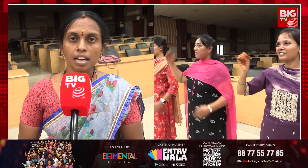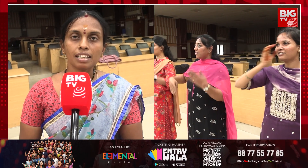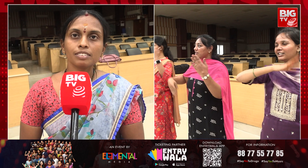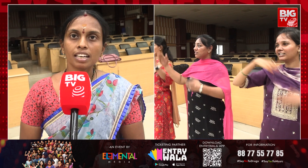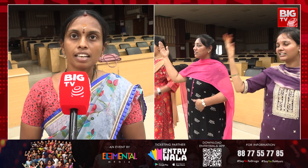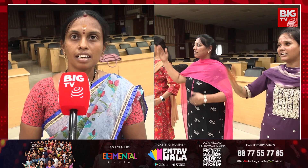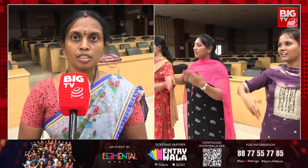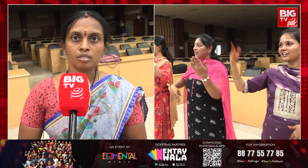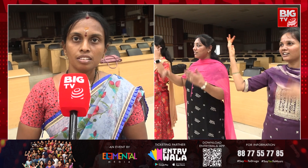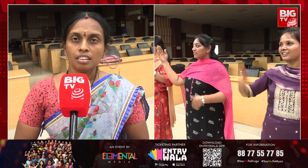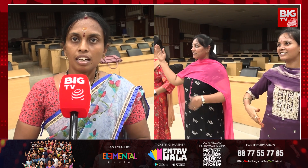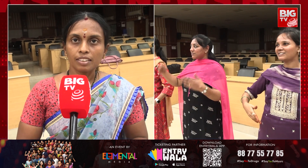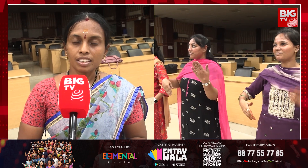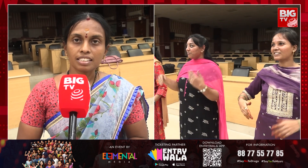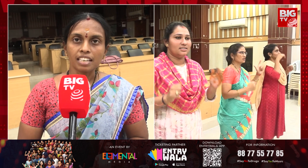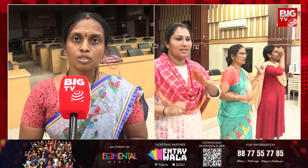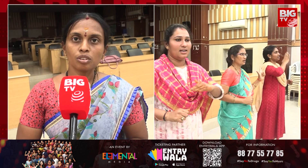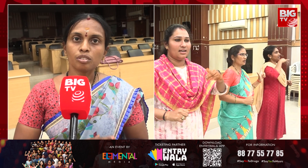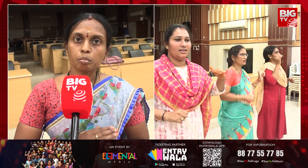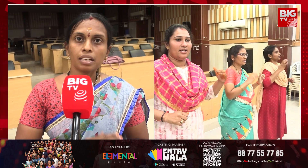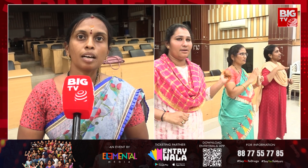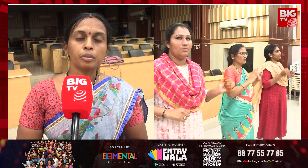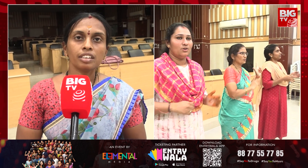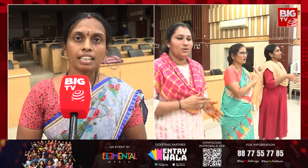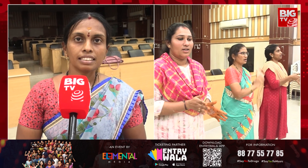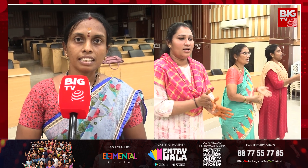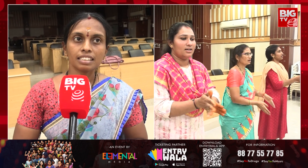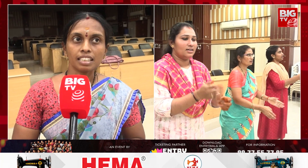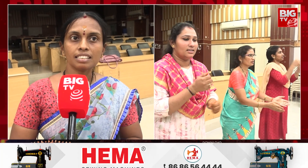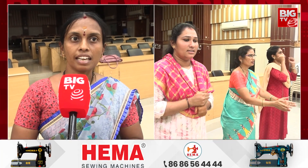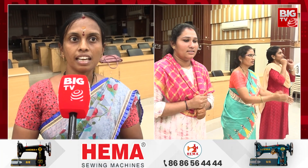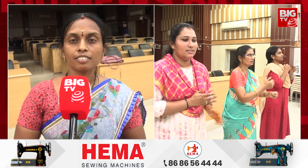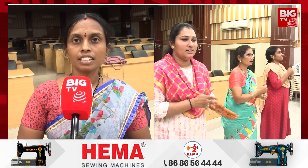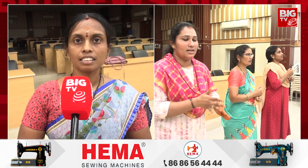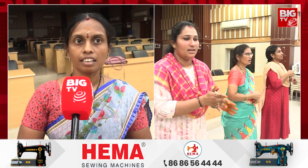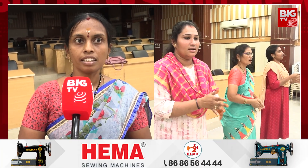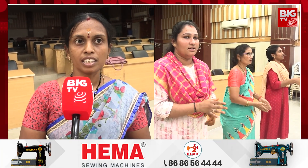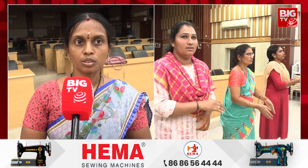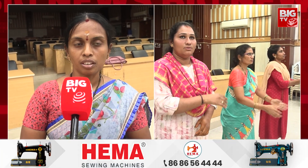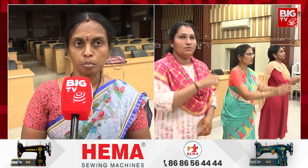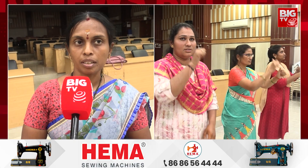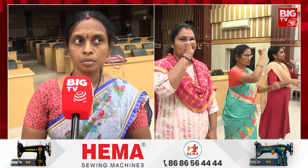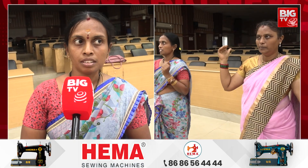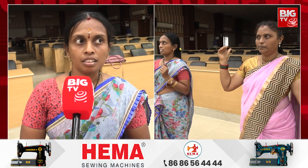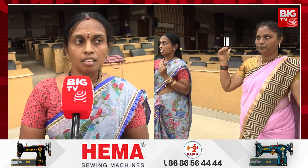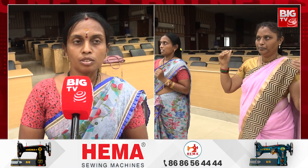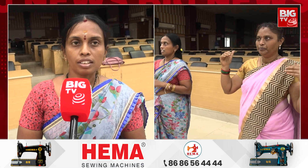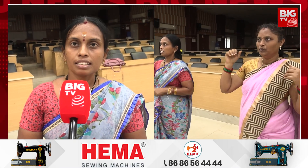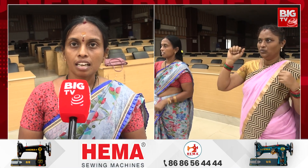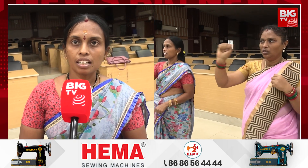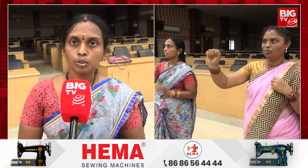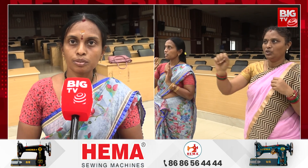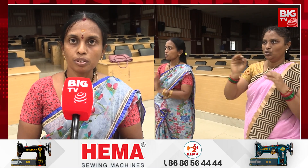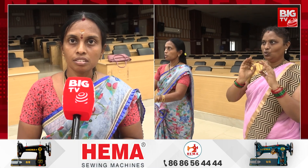ఓన్లీ మాటల ద్వారానే కాదు, అంటే విత్ సైన్స్తోని కూడా మనం కమ్యూనికేట్ చేయొచ్చని సైన్ లాంగ్వేజ్ ద్వారా నేర్చుకున్నాం మనం. సో